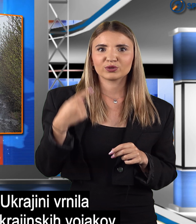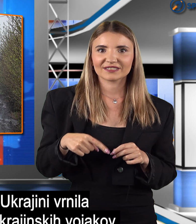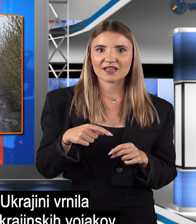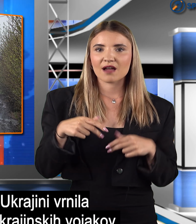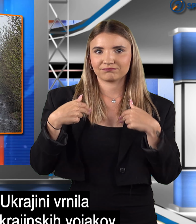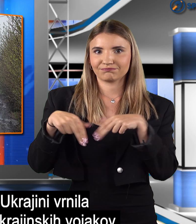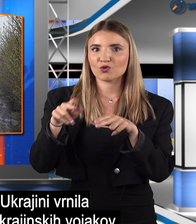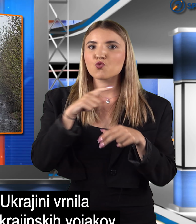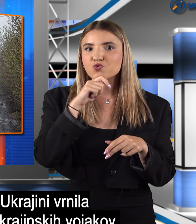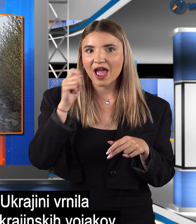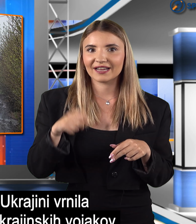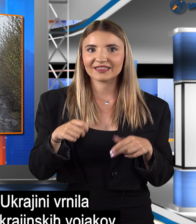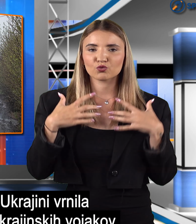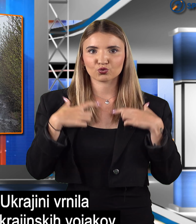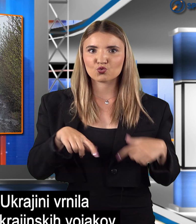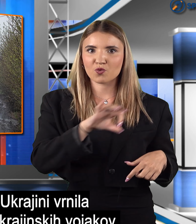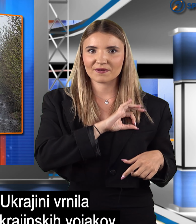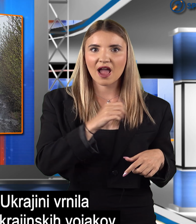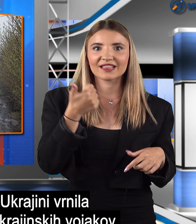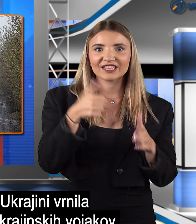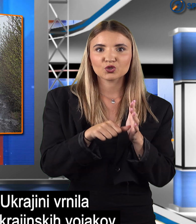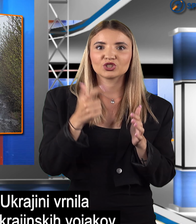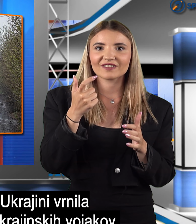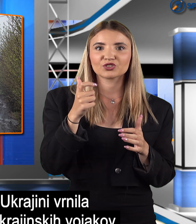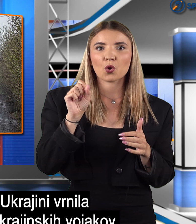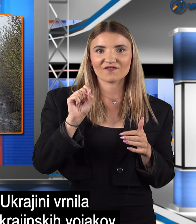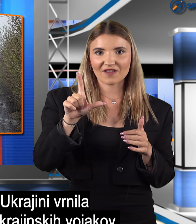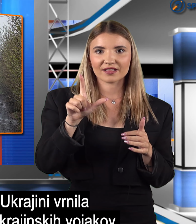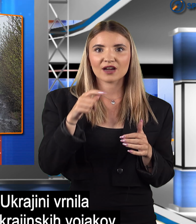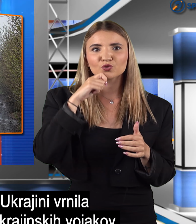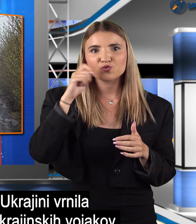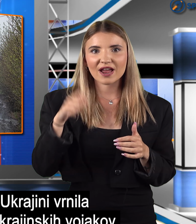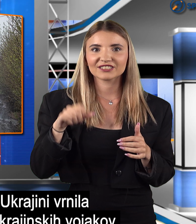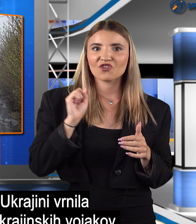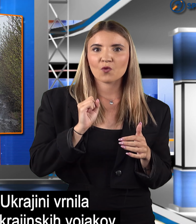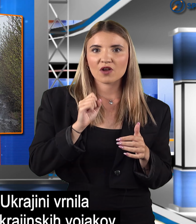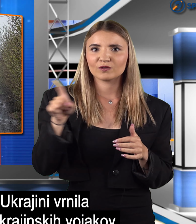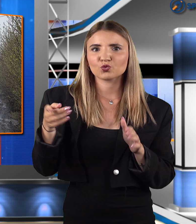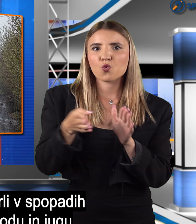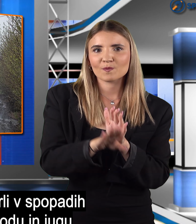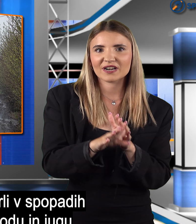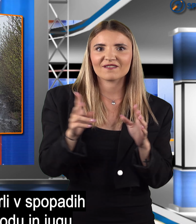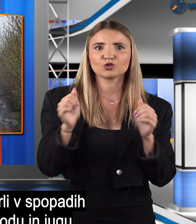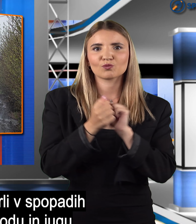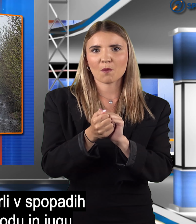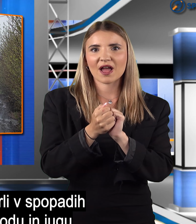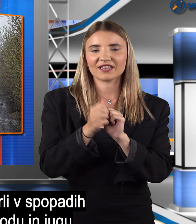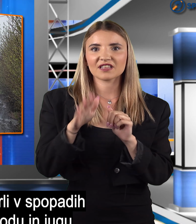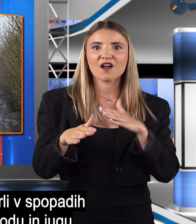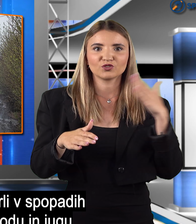Rusija je Ukrajini vrnila trupla 1212 ukrajinskih vojakov, ki so umrli v spopadih na